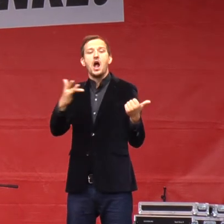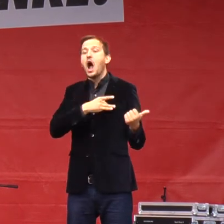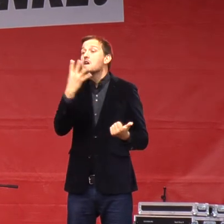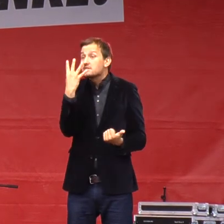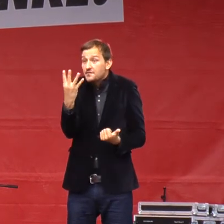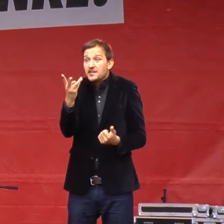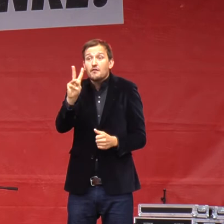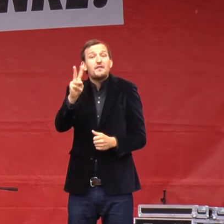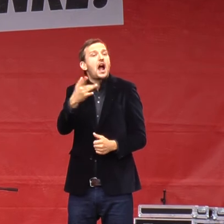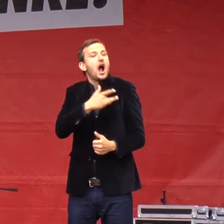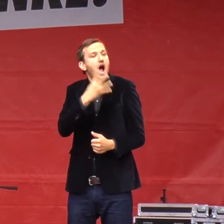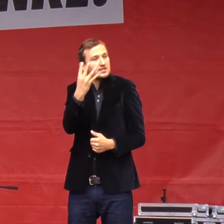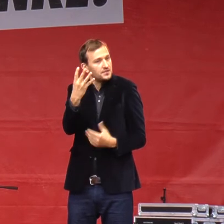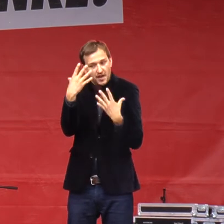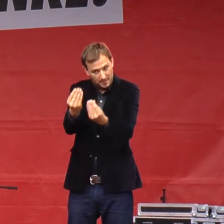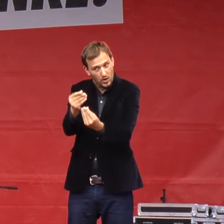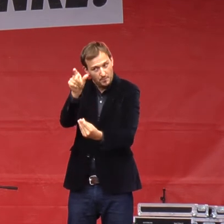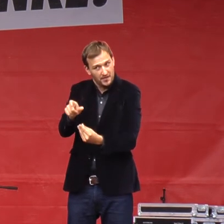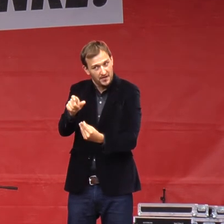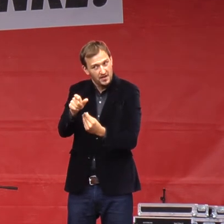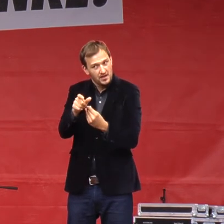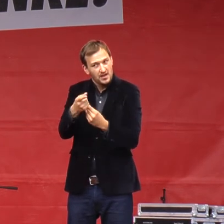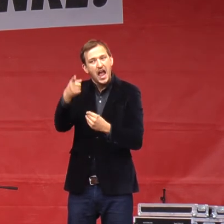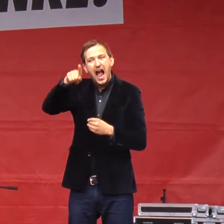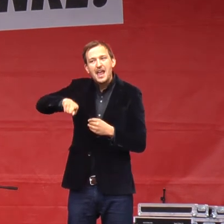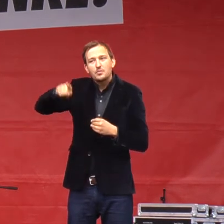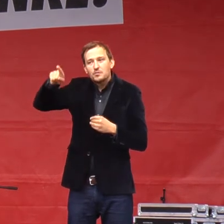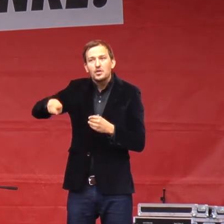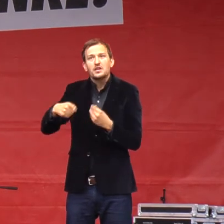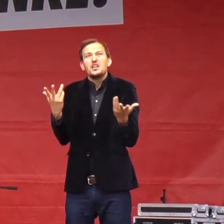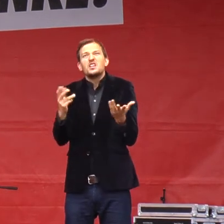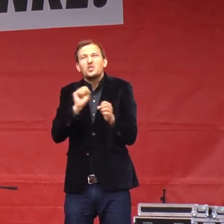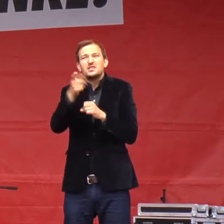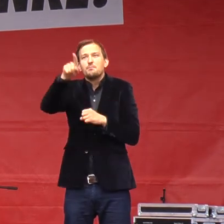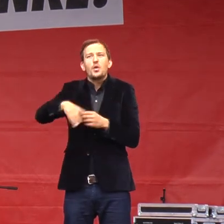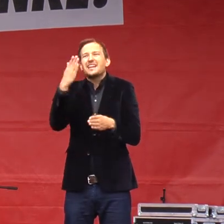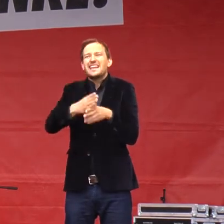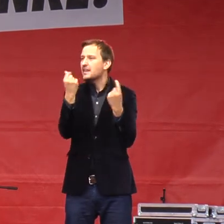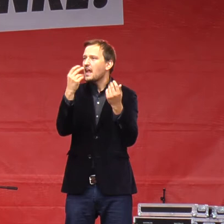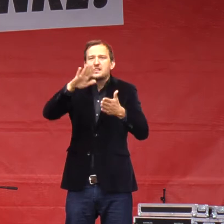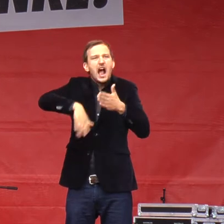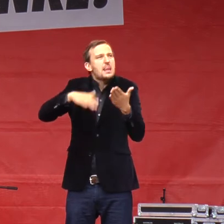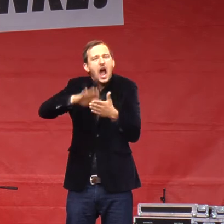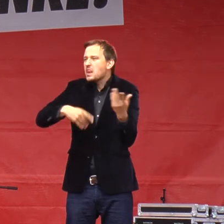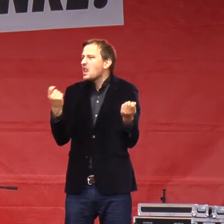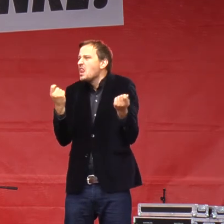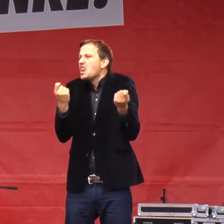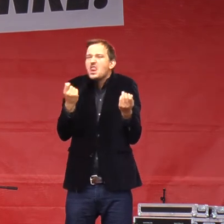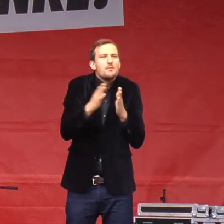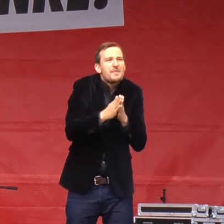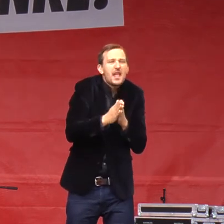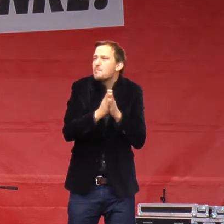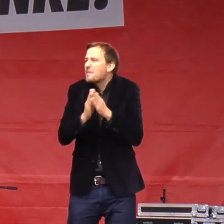Hartz-IV-Bezieherin am Ende des Monats 4 Jahre lang nicht weiß, wie sie über die Runden kommen soll. Und das heißt, dass sich